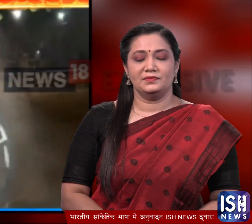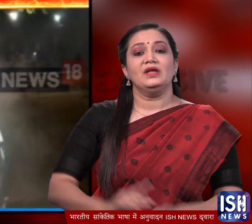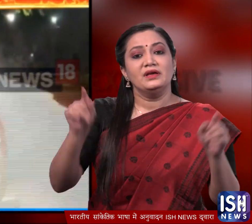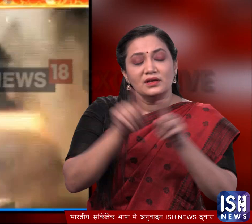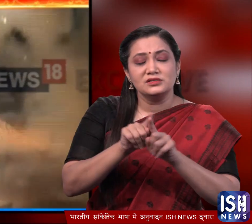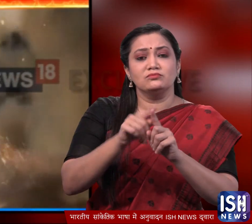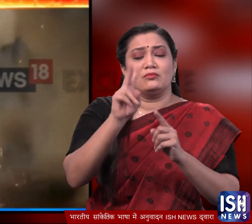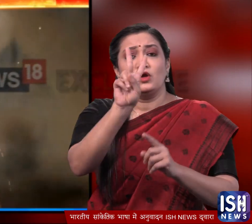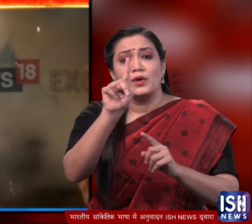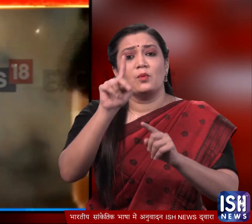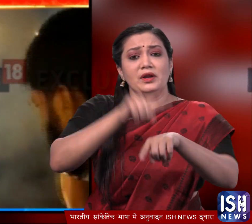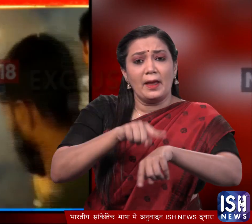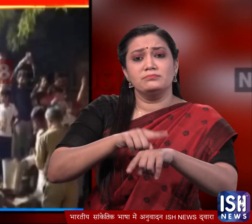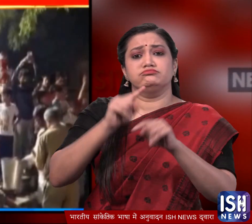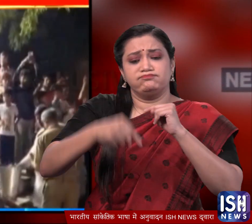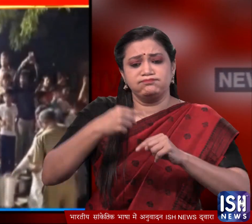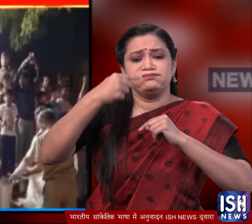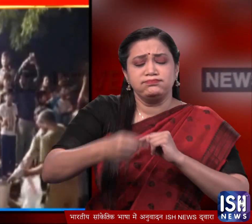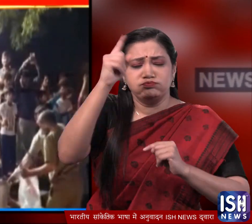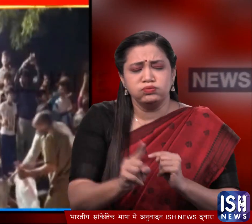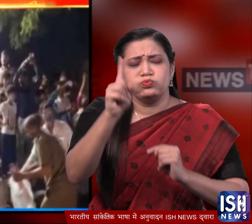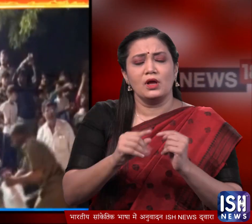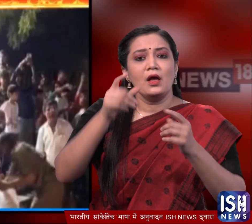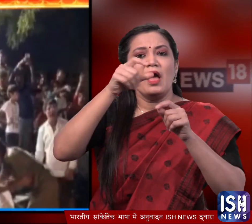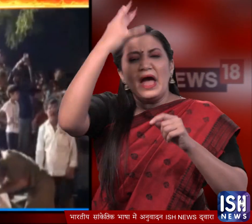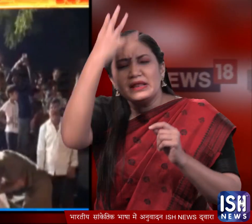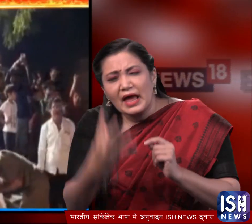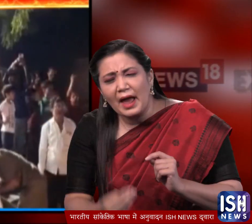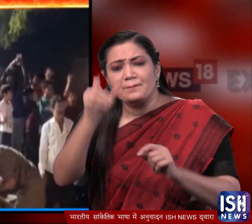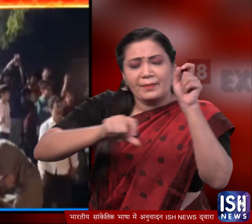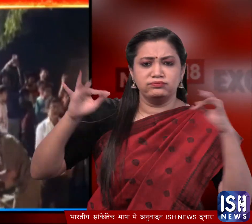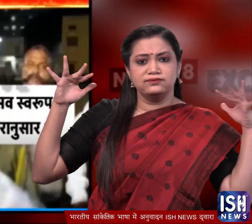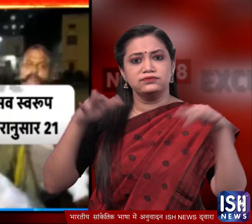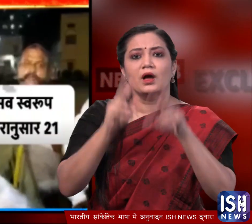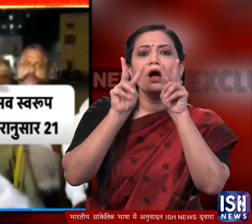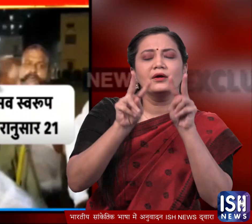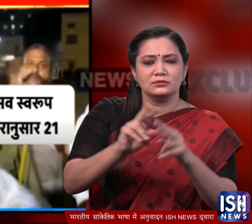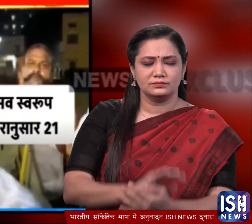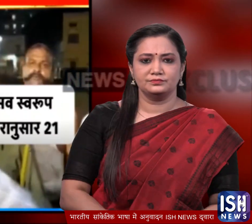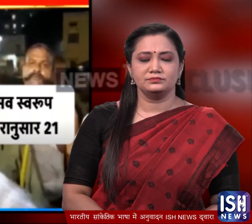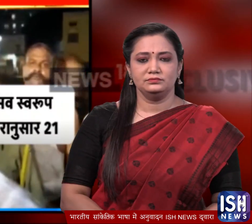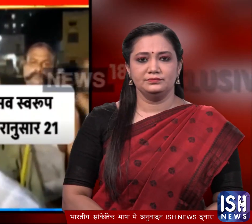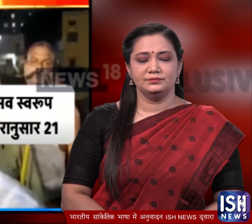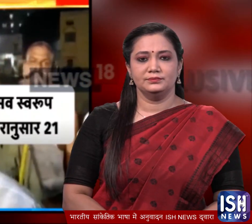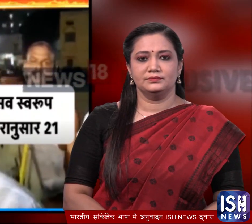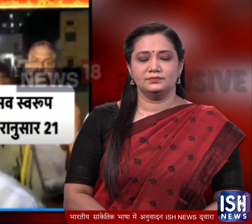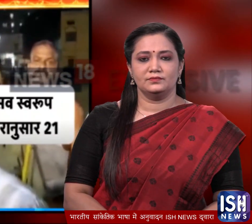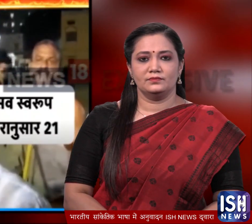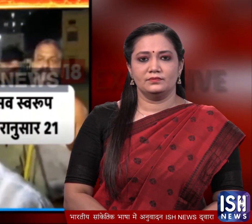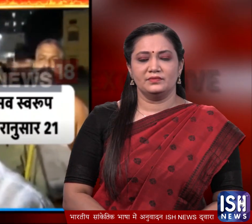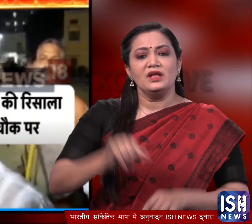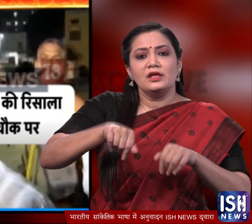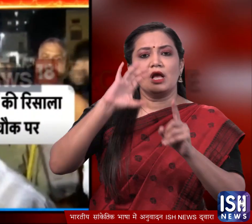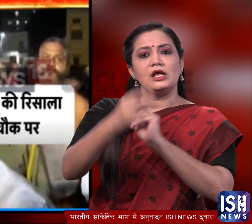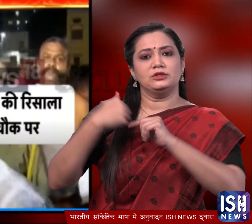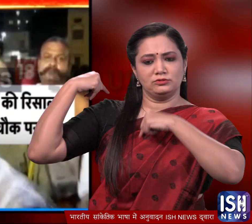इसी तरह इन तोपों को 21 बार चलाया गया, जिसे देखने के लिए वहां आधी रात तक लोगों का हुजूम जुटा रहा। उत्सव स्वरूप परंपरा